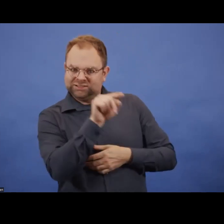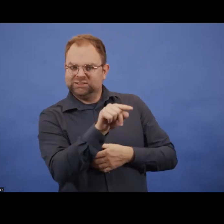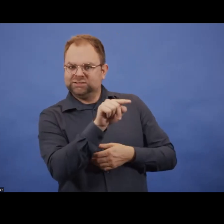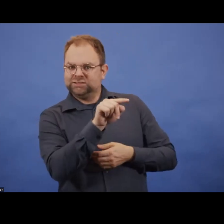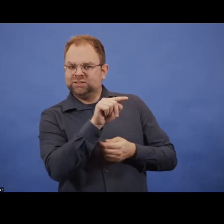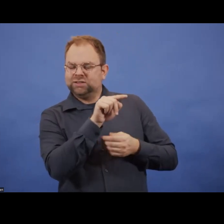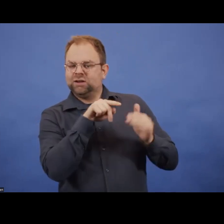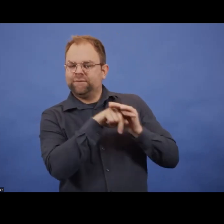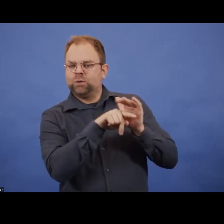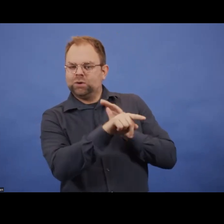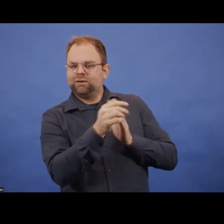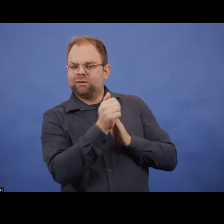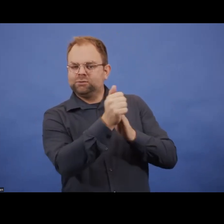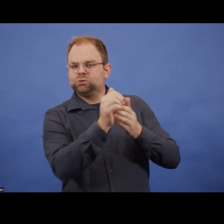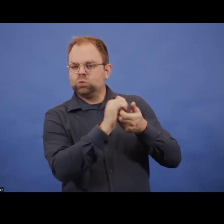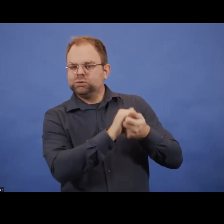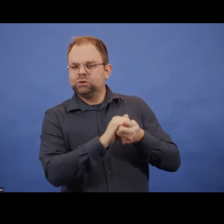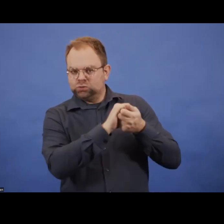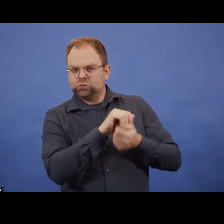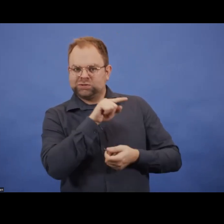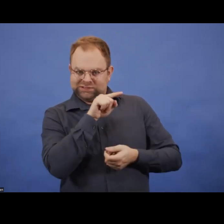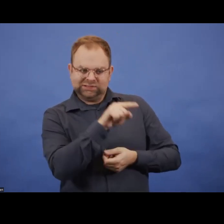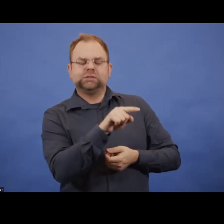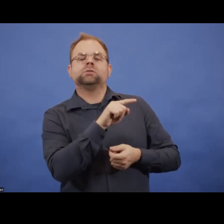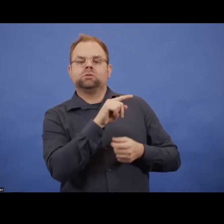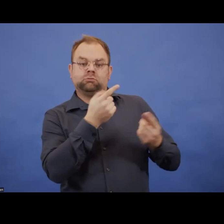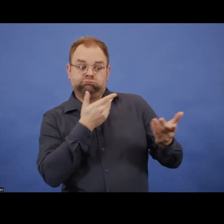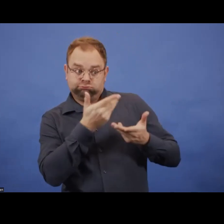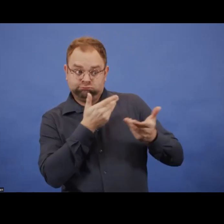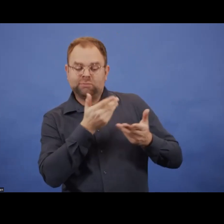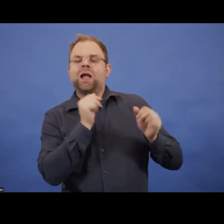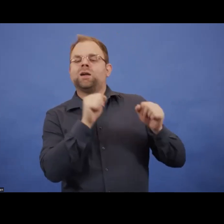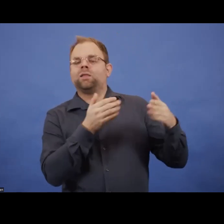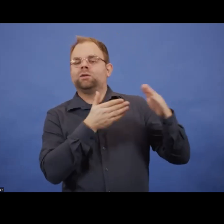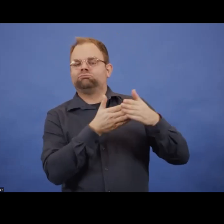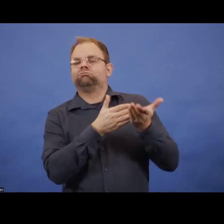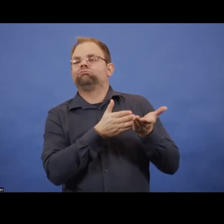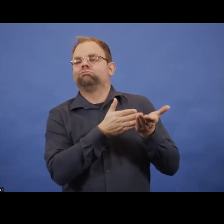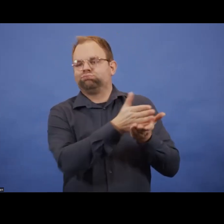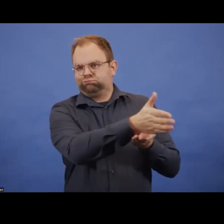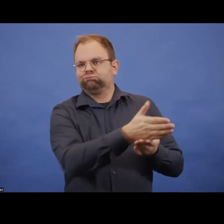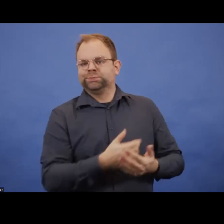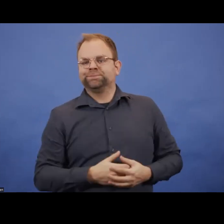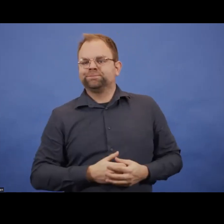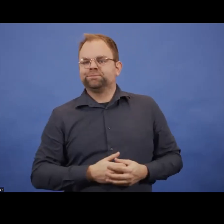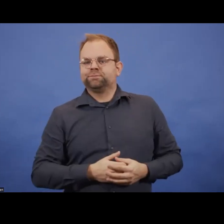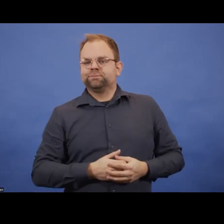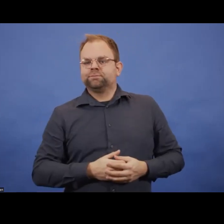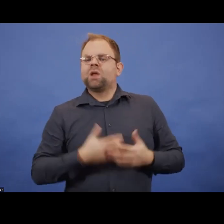quitar esas brechas. Nosotros también tenemos un grupo de referencias de NGO.